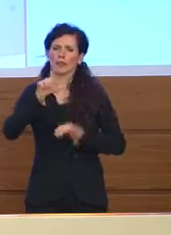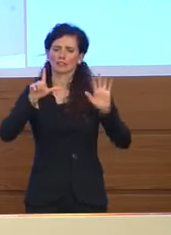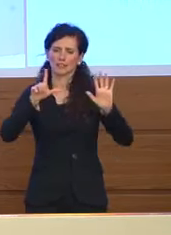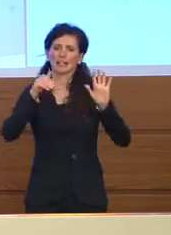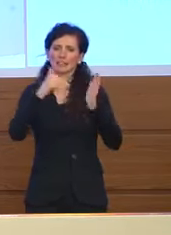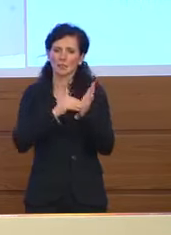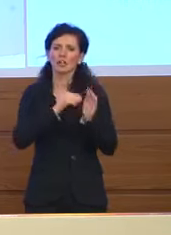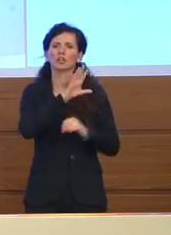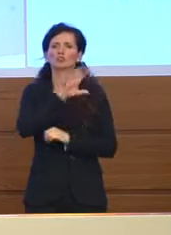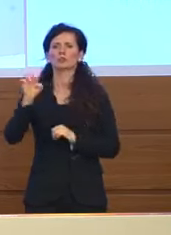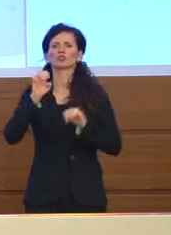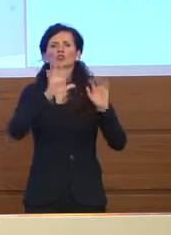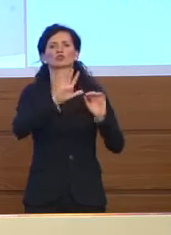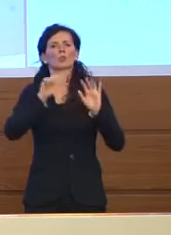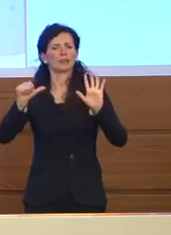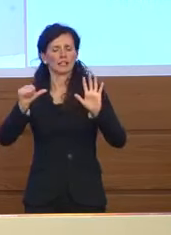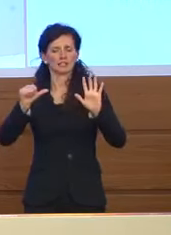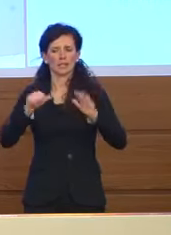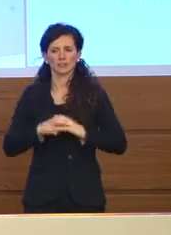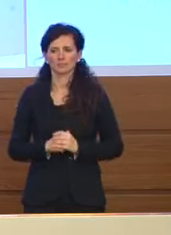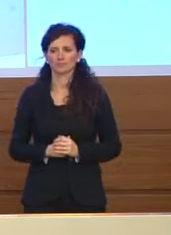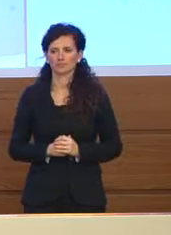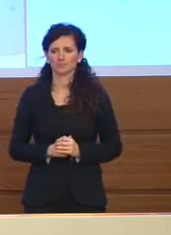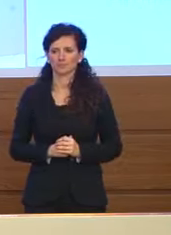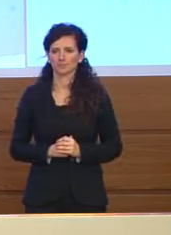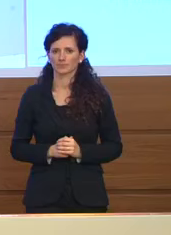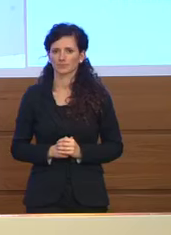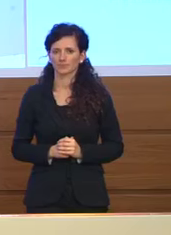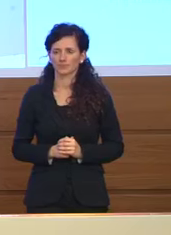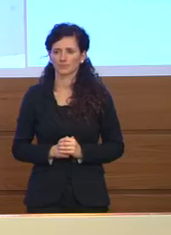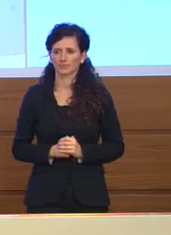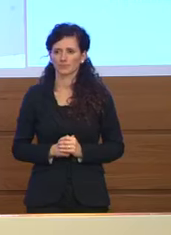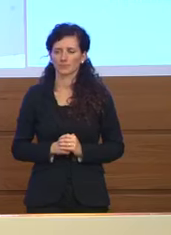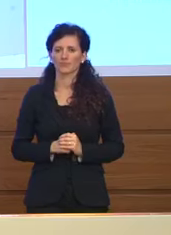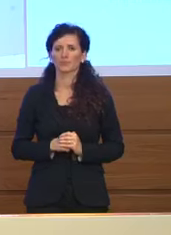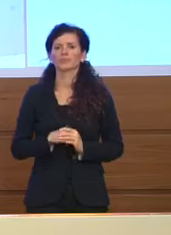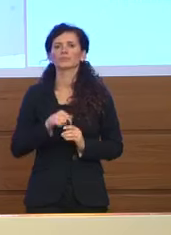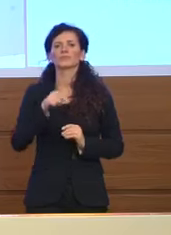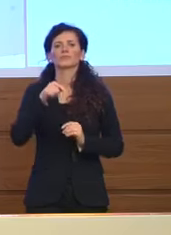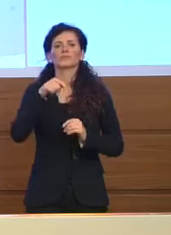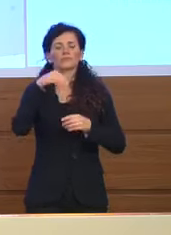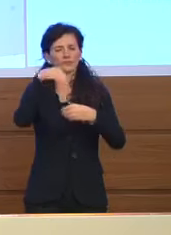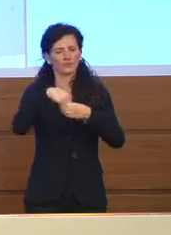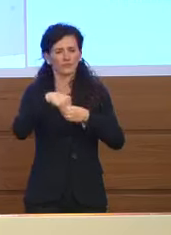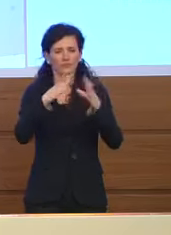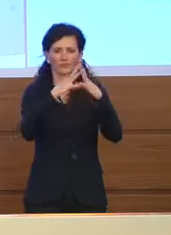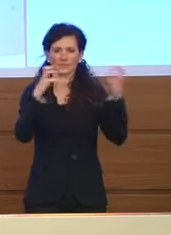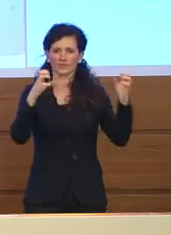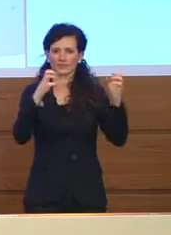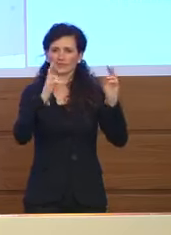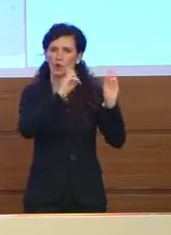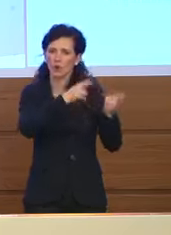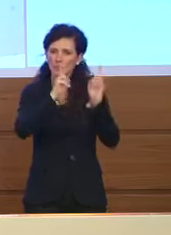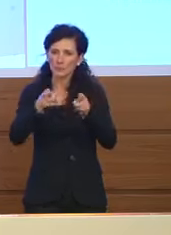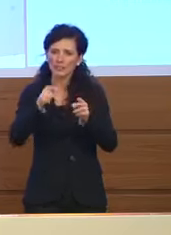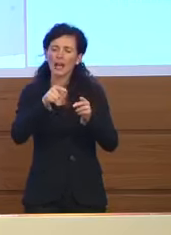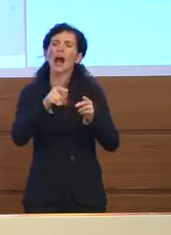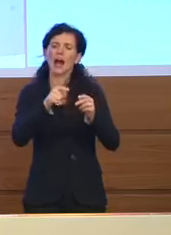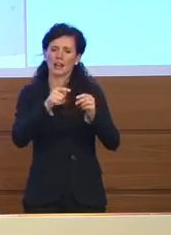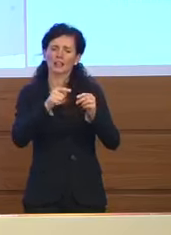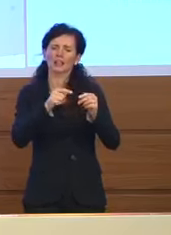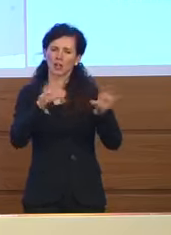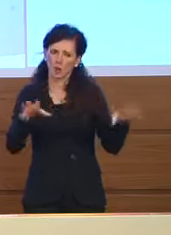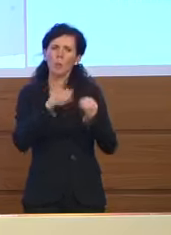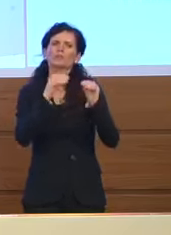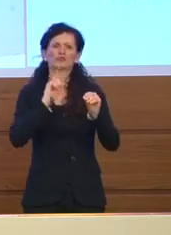7.576 prosegue anche l'alleggerimento della pressione sulle nostre strutture ospedaliere